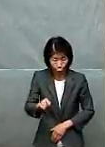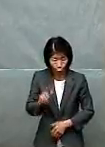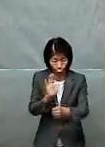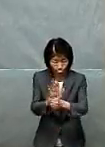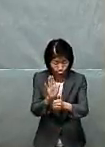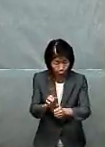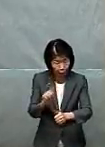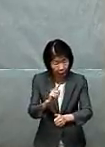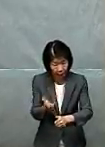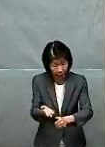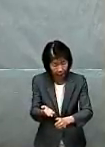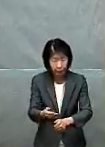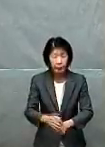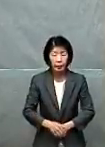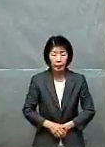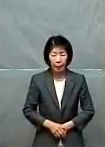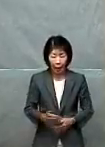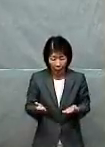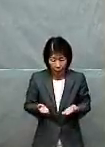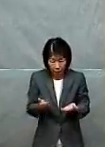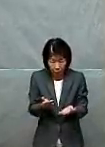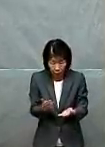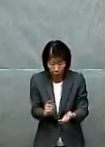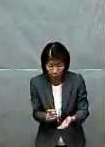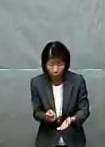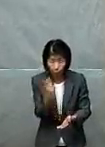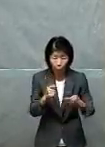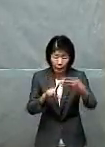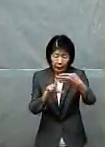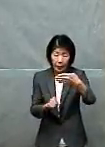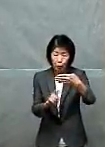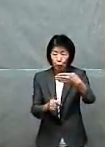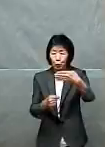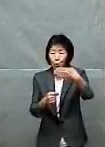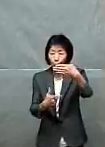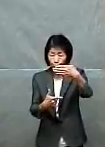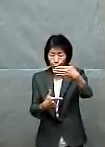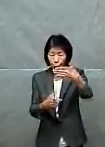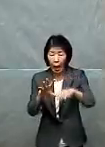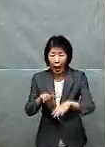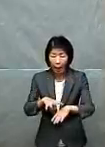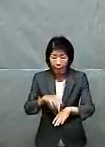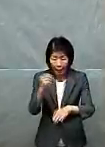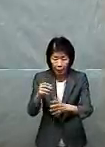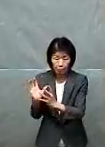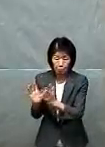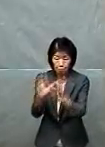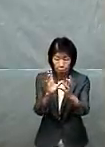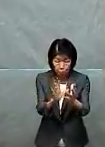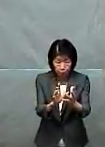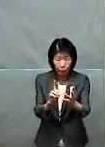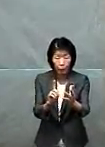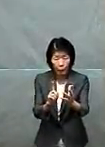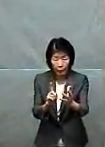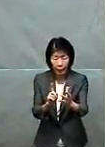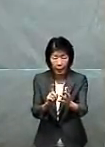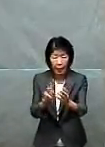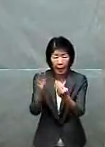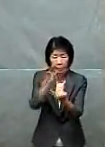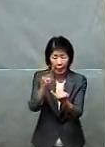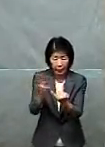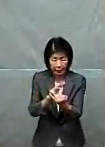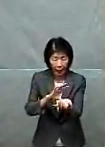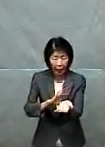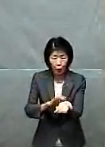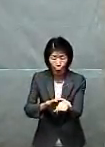ども、地震直後の4月16日に最初の派遣としまして、災害派遣